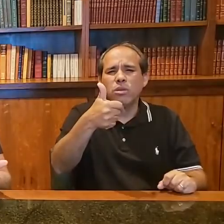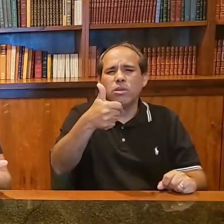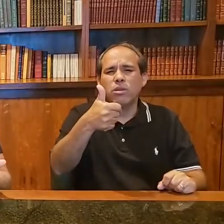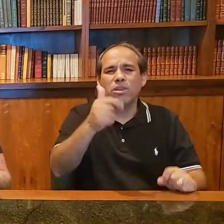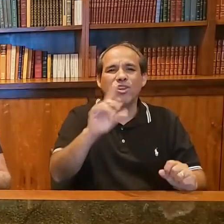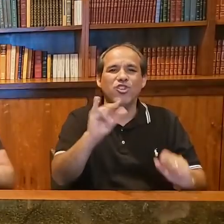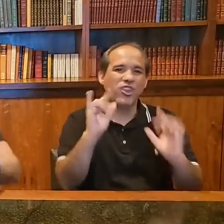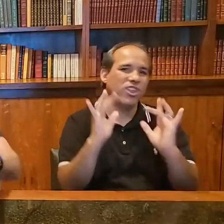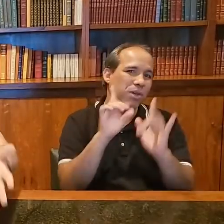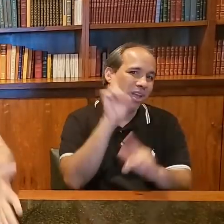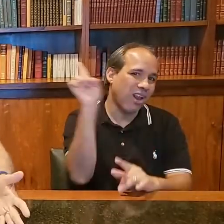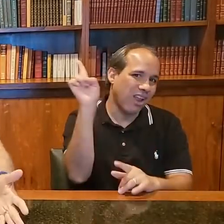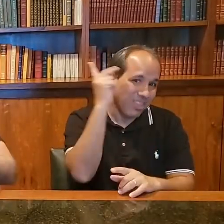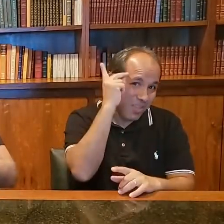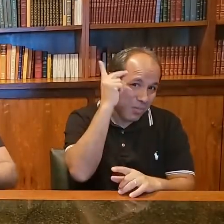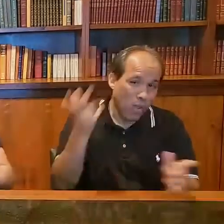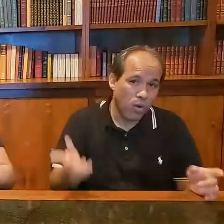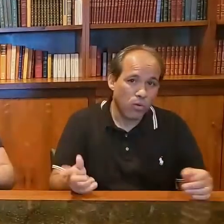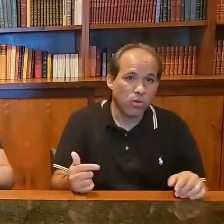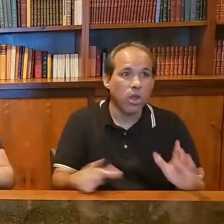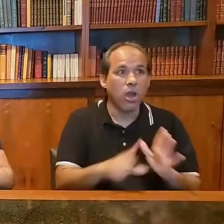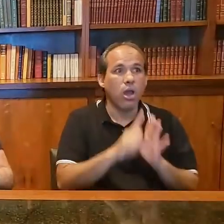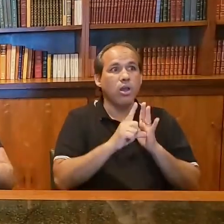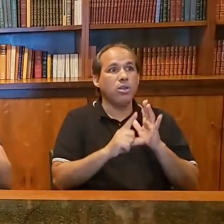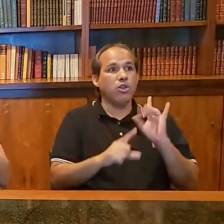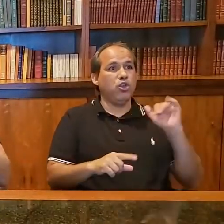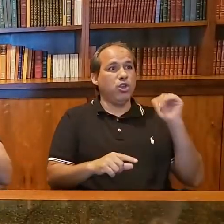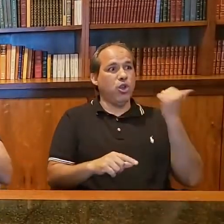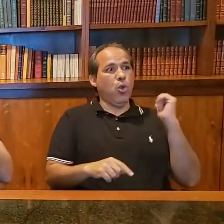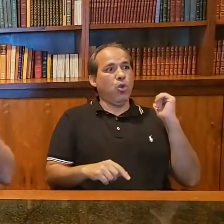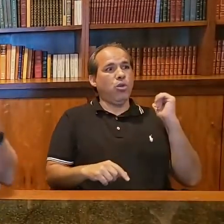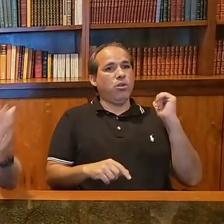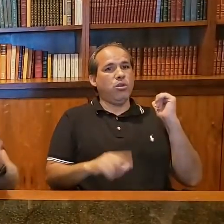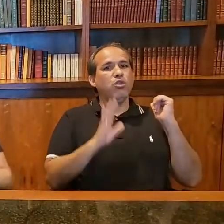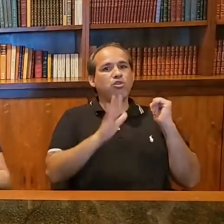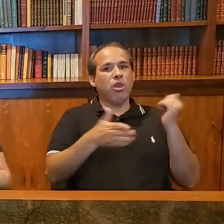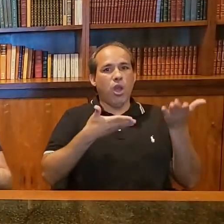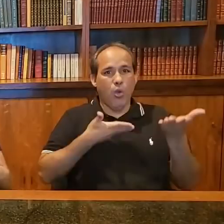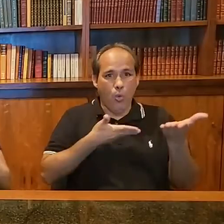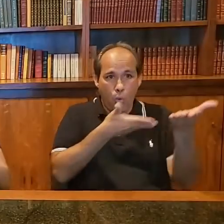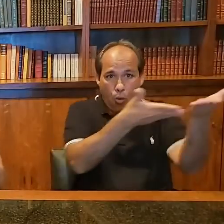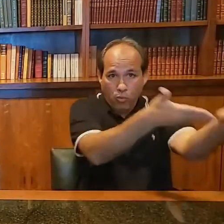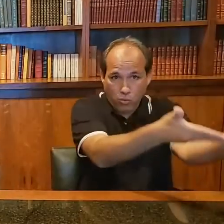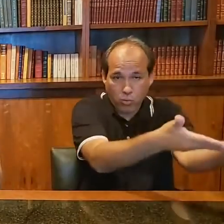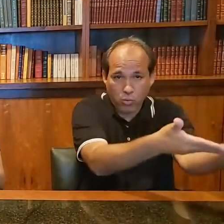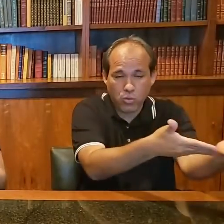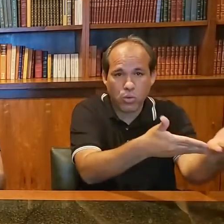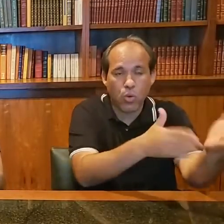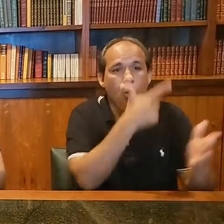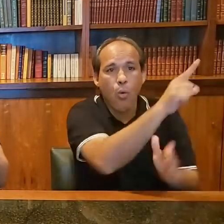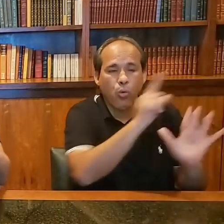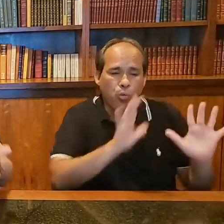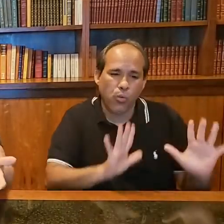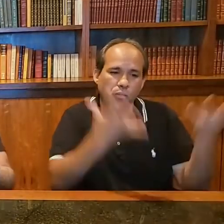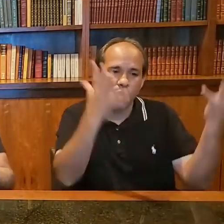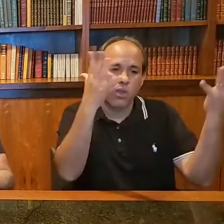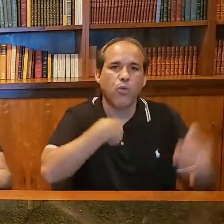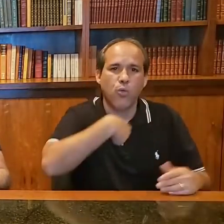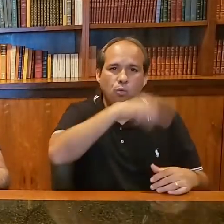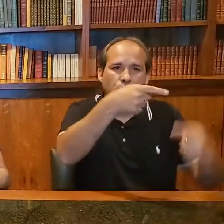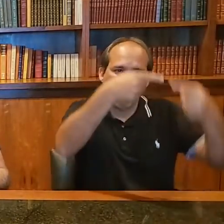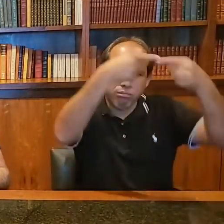Dia dos Namorados de São Paulo. Eu tenho um evento dia anterior, fui convidado para também estou indo